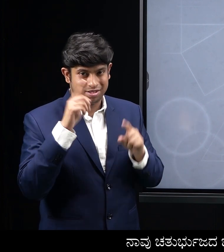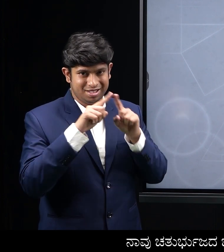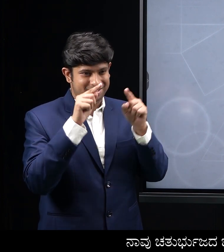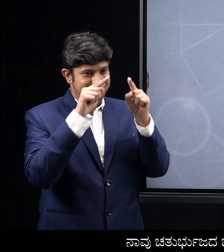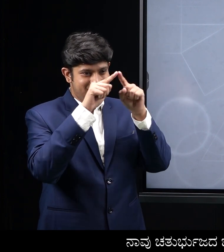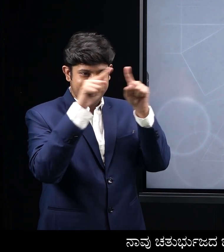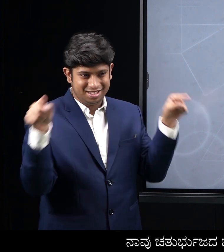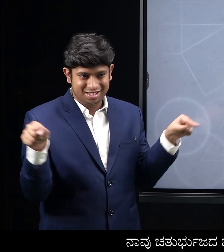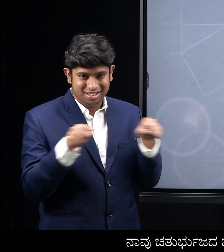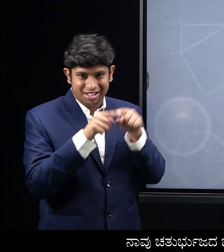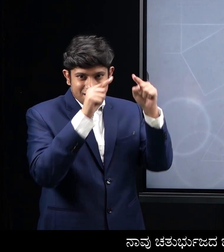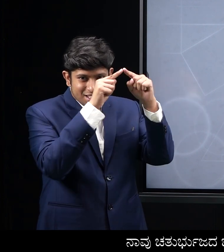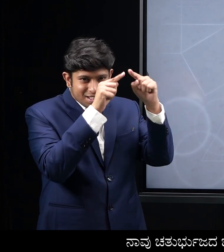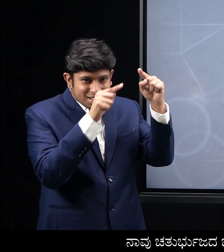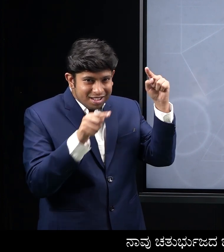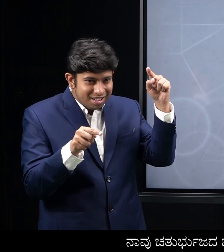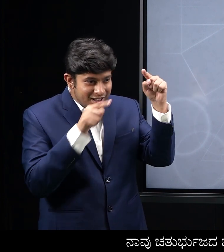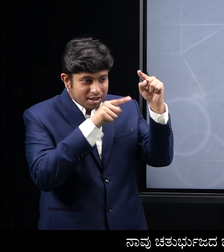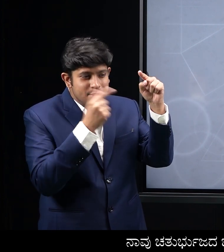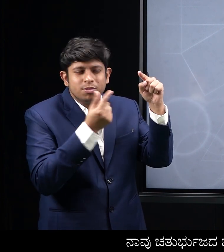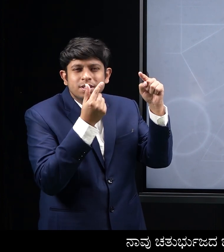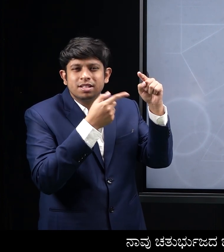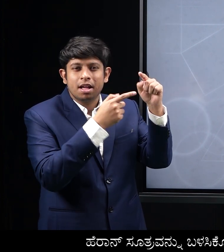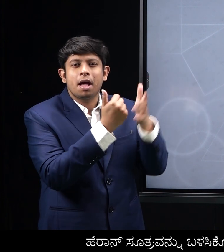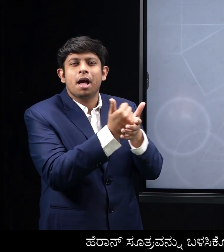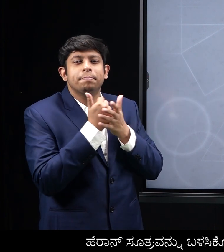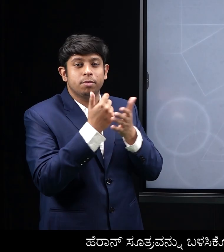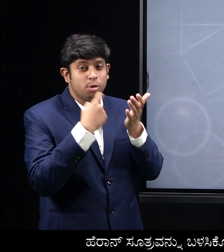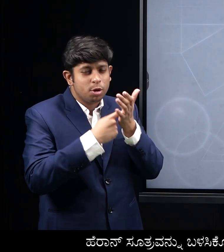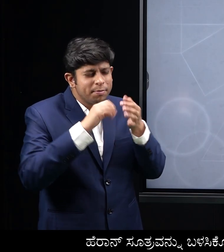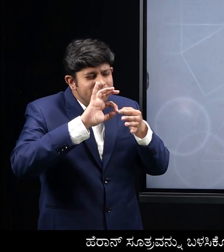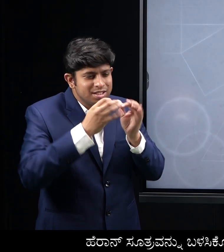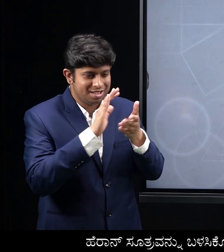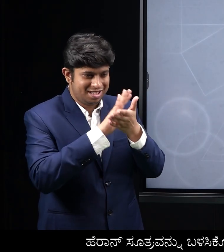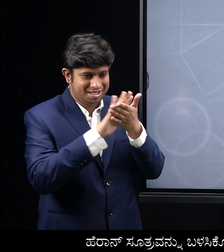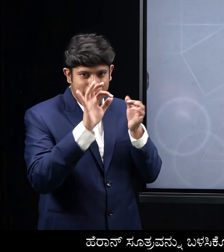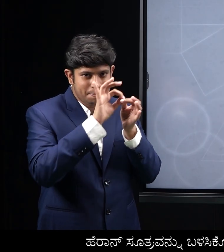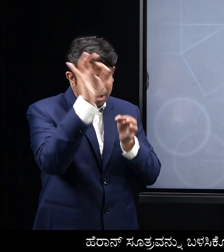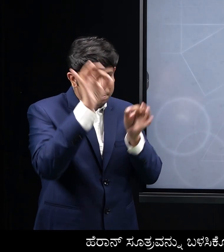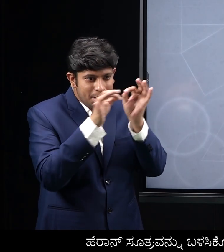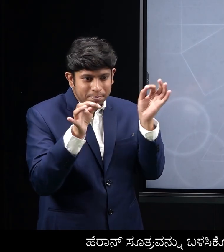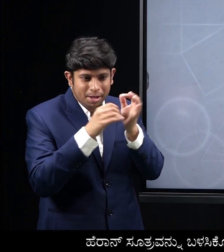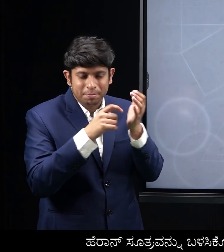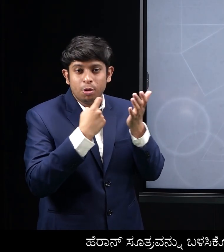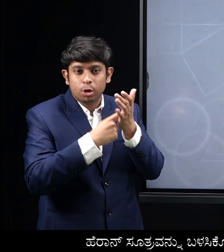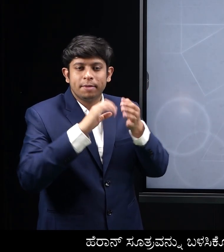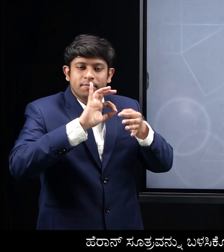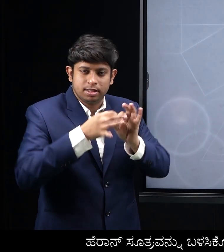ಒಂದು ಕರ್ಣವನ್ನು ತಿಳಿದಿದ್ದರೆ ಹೆರಾನ್ ಸೂತ್ರವನ್ನು ಬಳಸಿಕೊಂಡು ನಾವು ಅದರ ಪ್ರದೇಶವನ್ನು